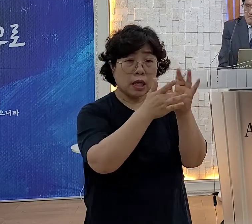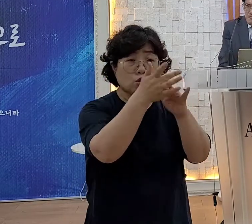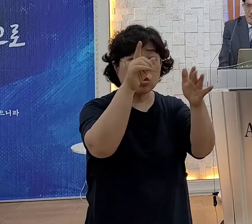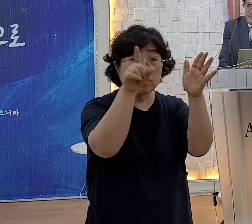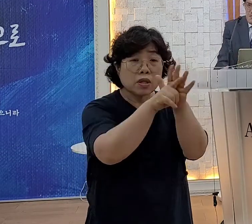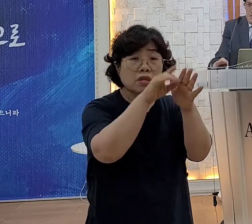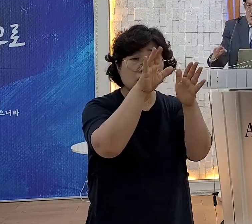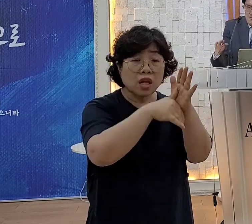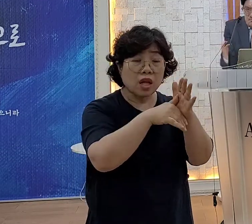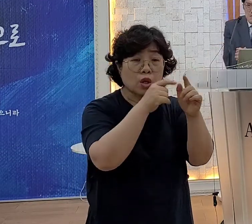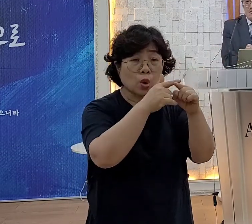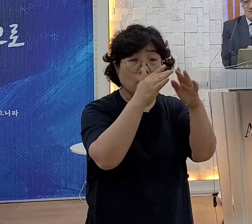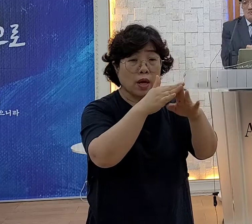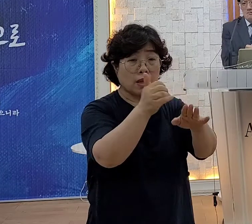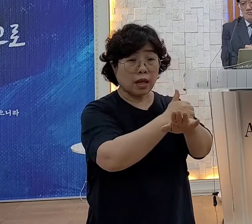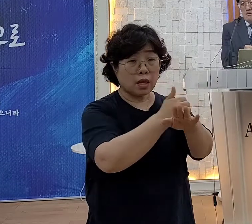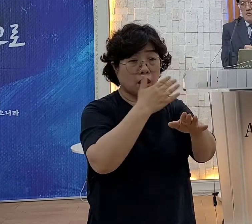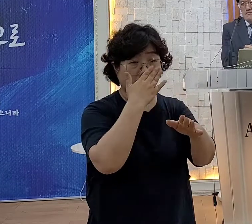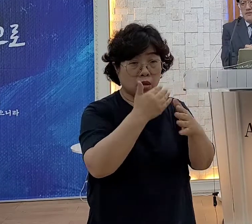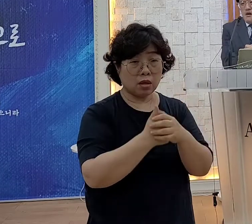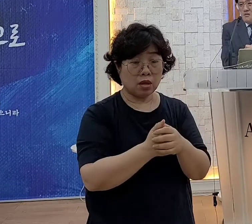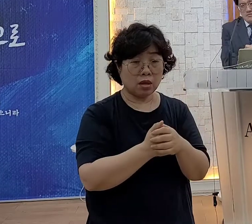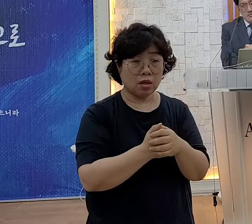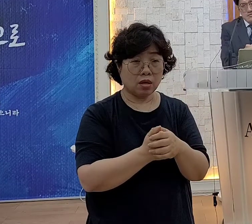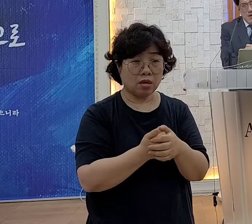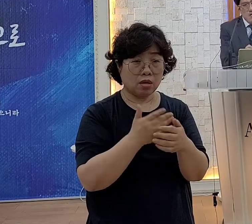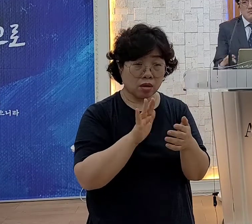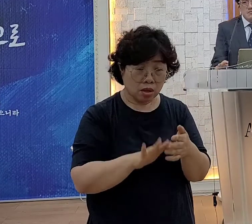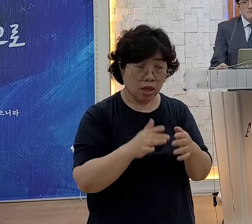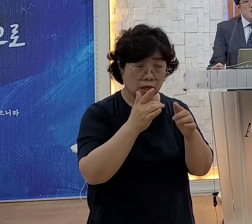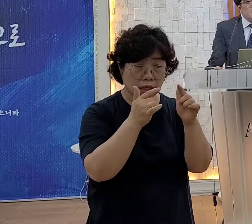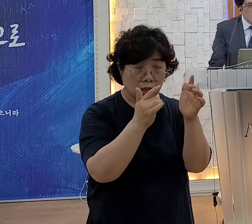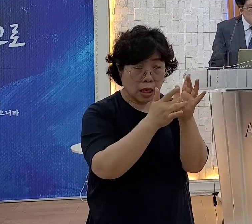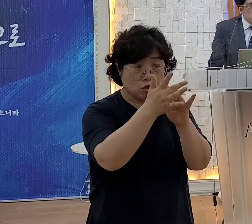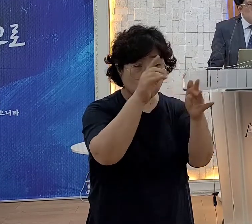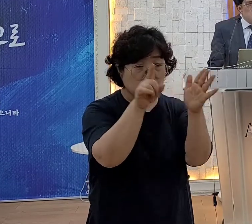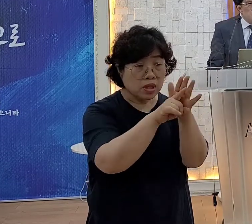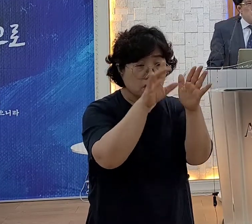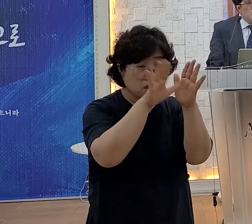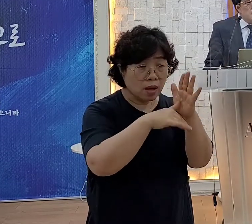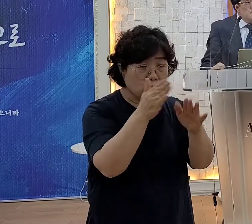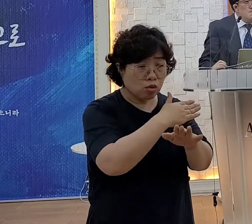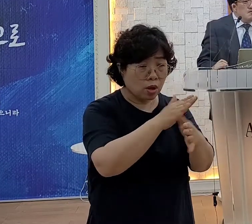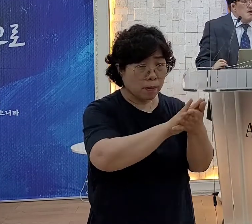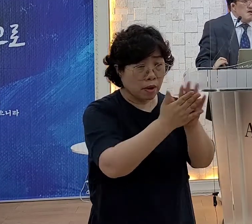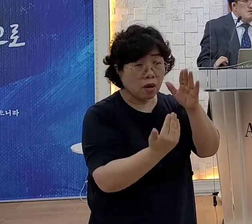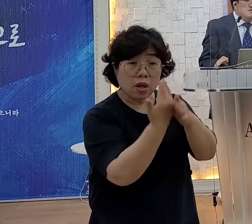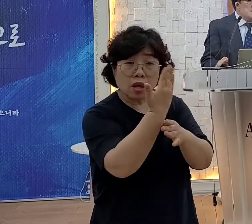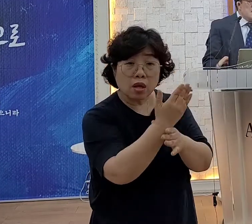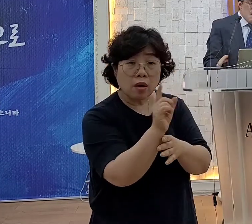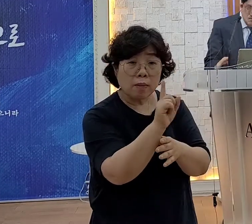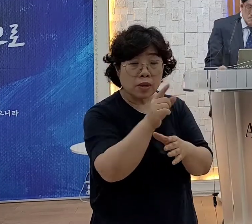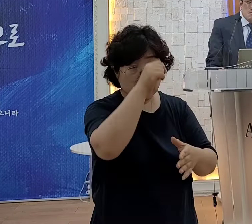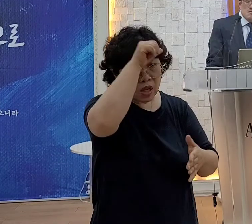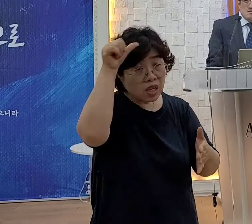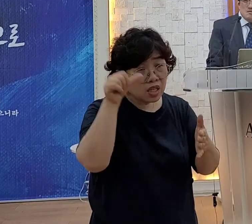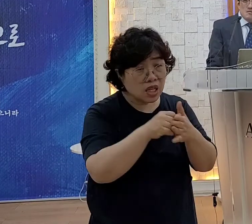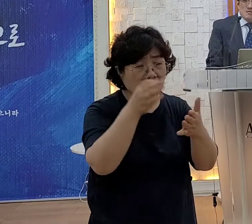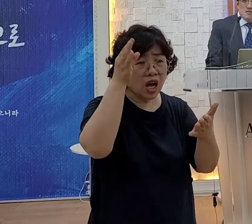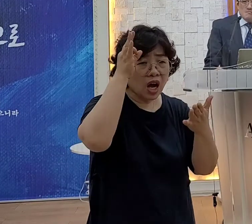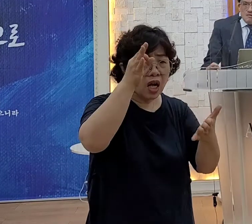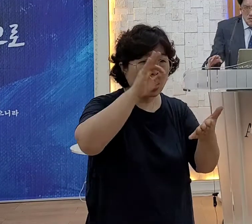오게 돼 있죠. 근데 예수 믿으면요 달라집니다. 뭐가 달라집니다. 내 인생의